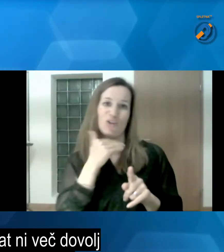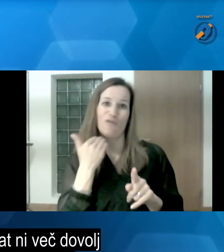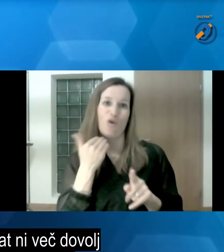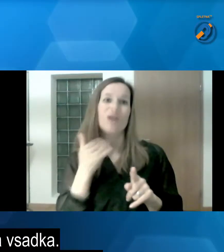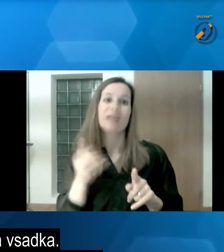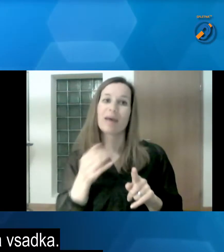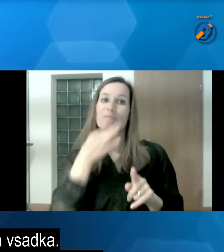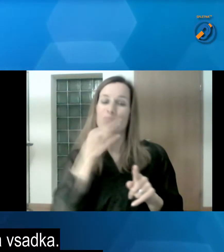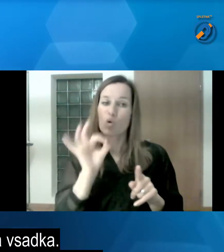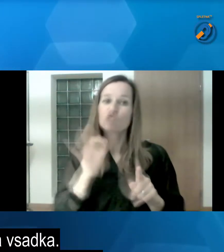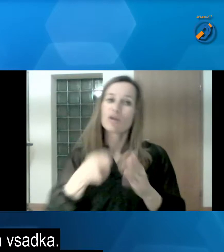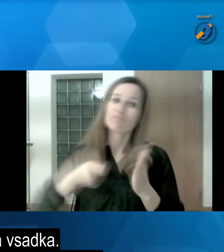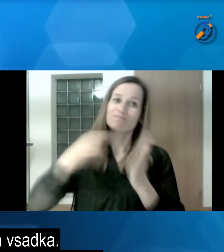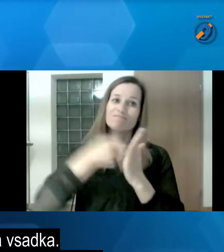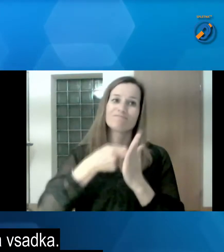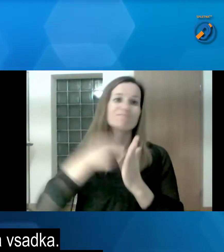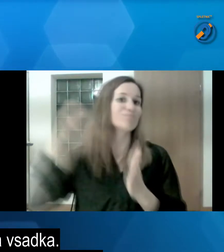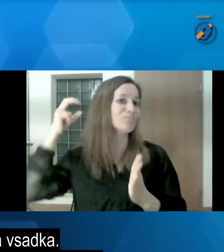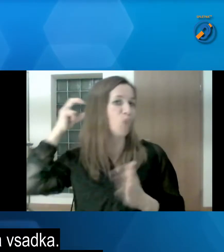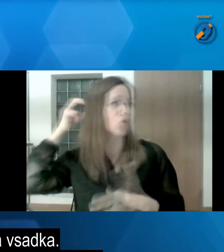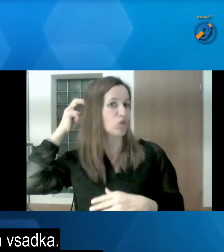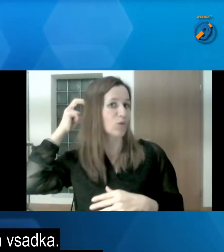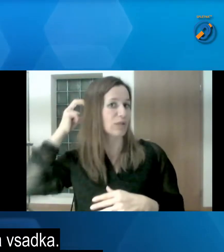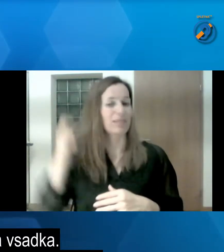smiselna vstavitev polževega vsadka.